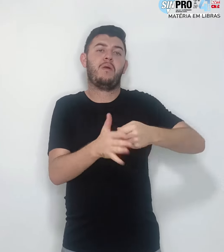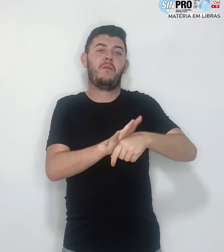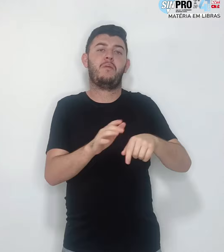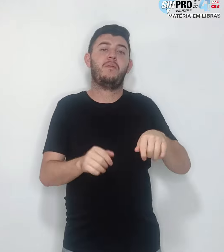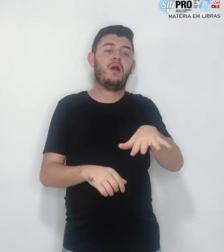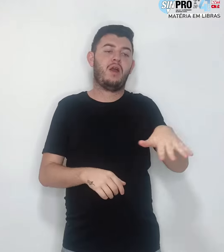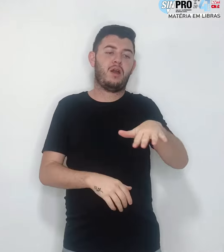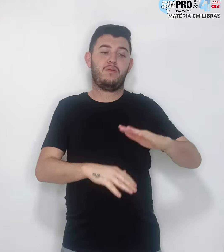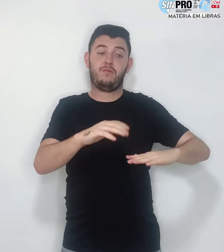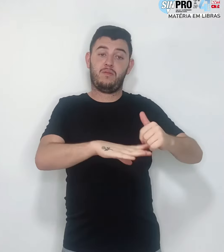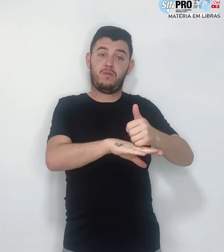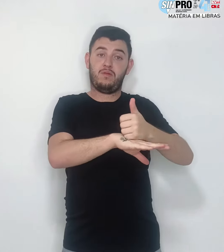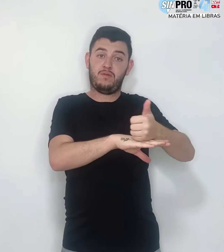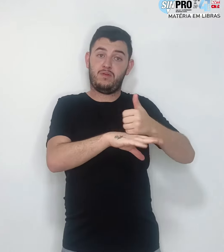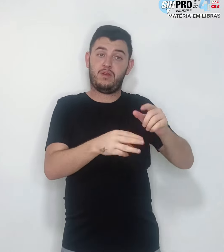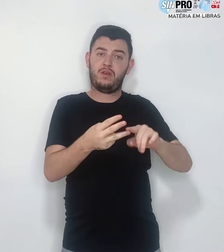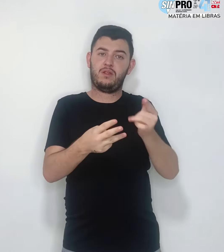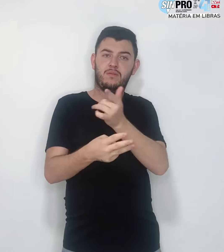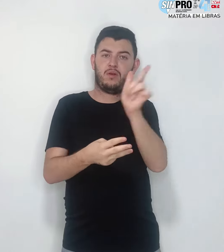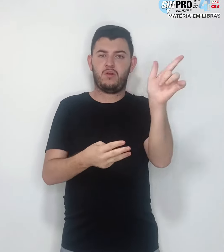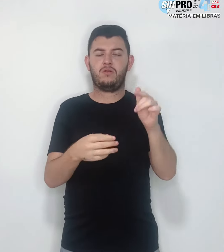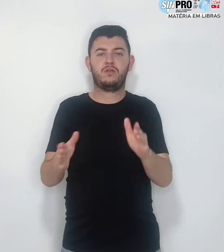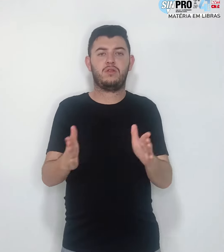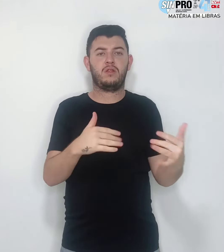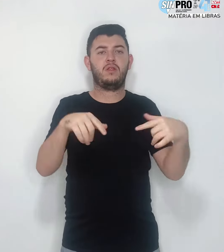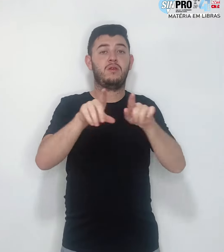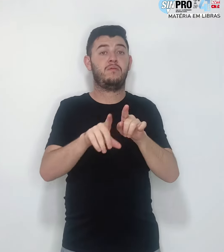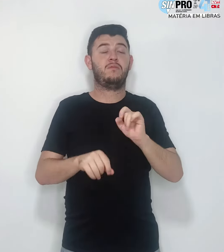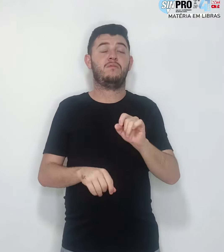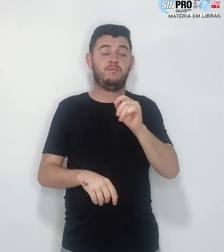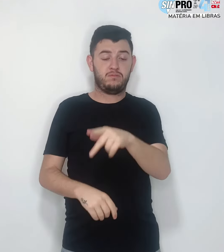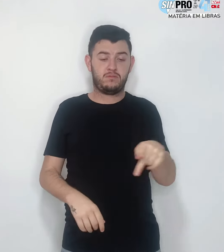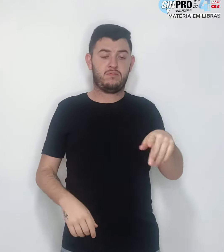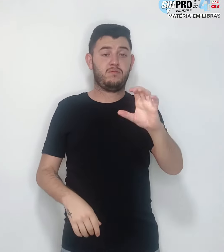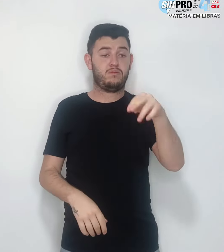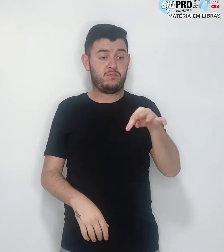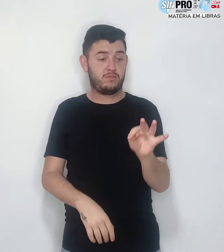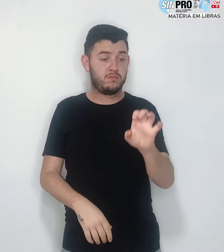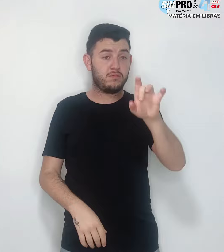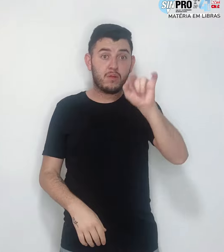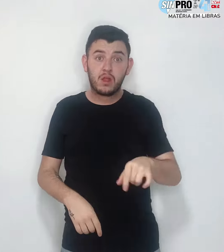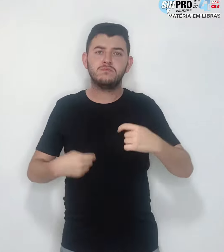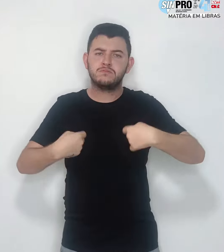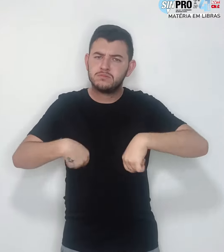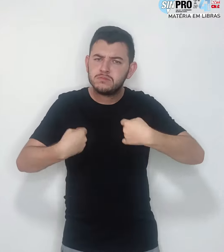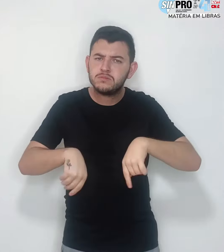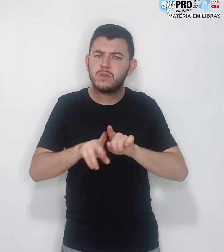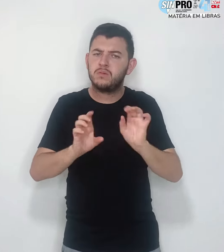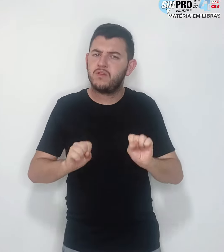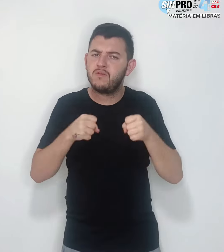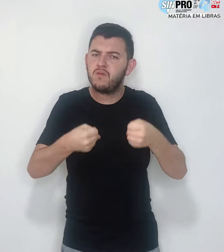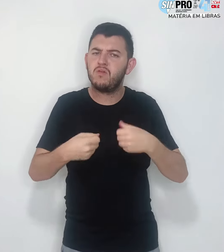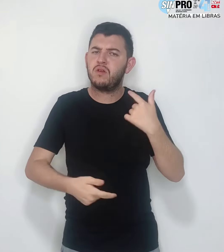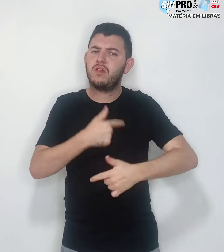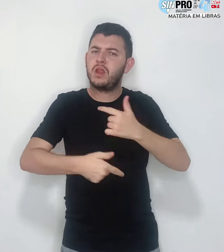Segundo o presidente da CNTE, é essencial reforçar o trabalho de base